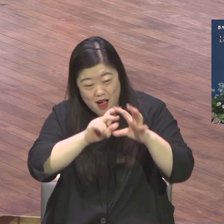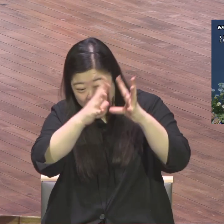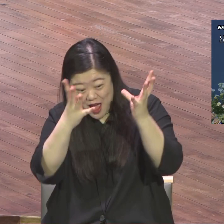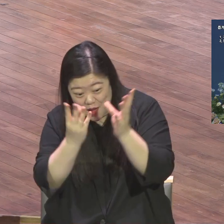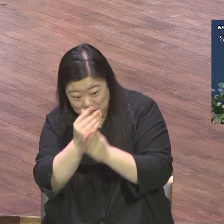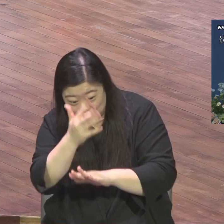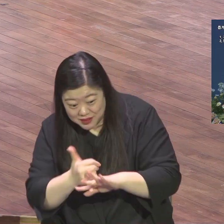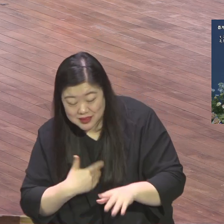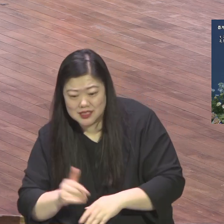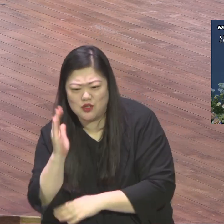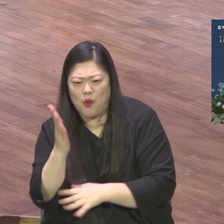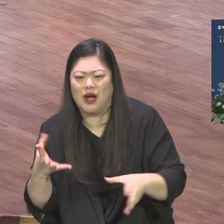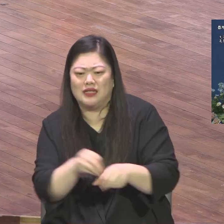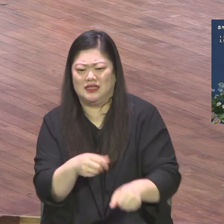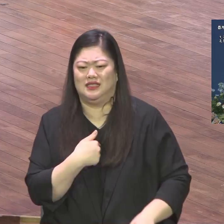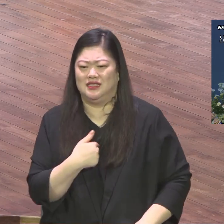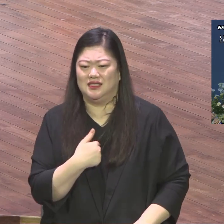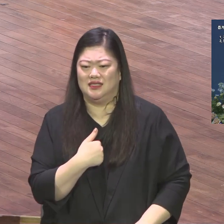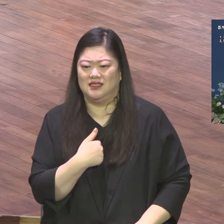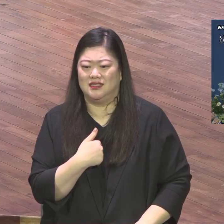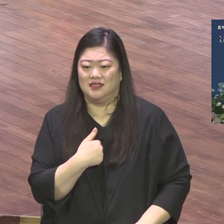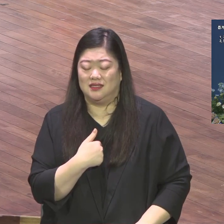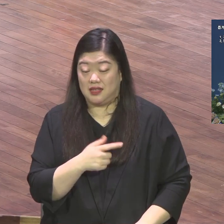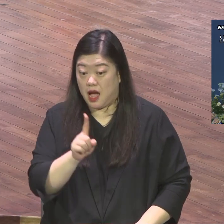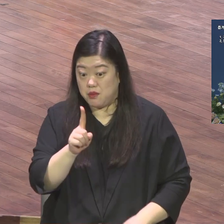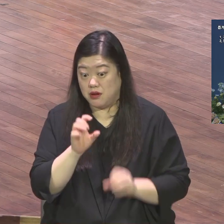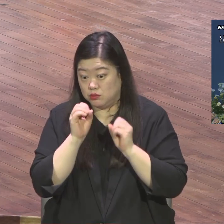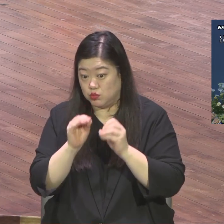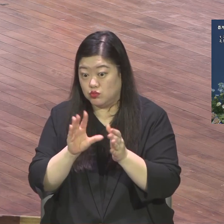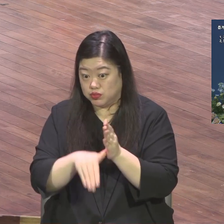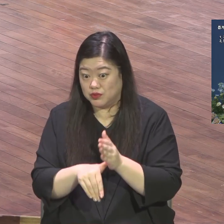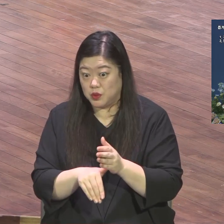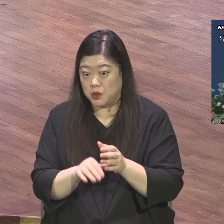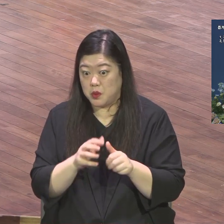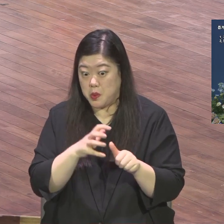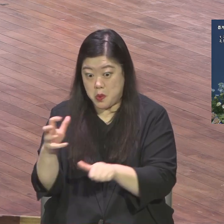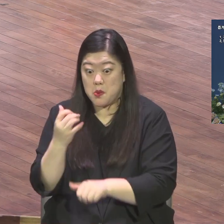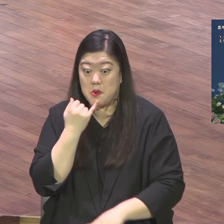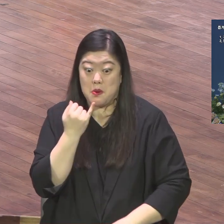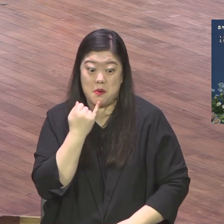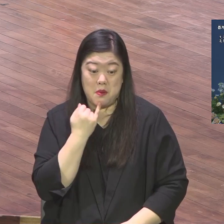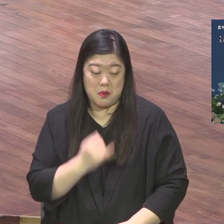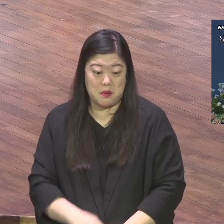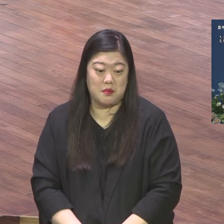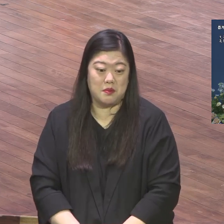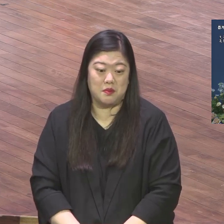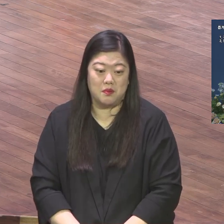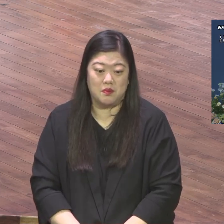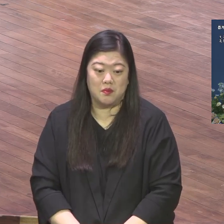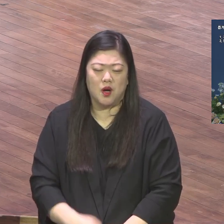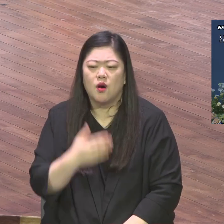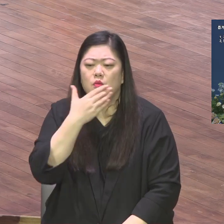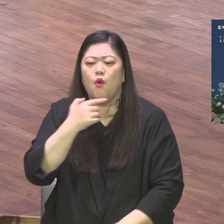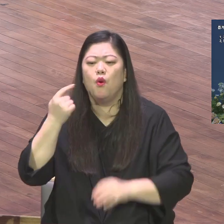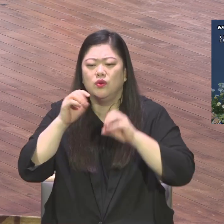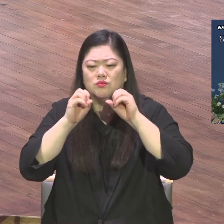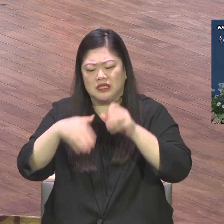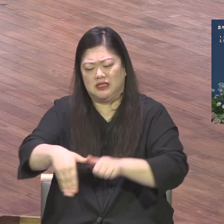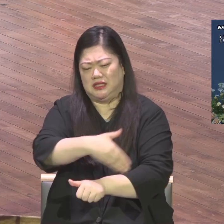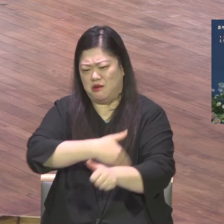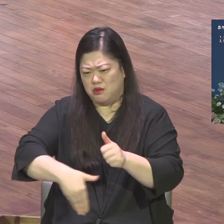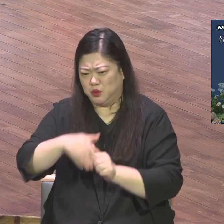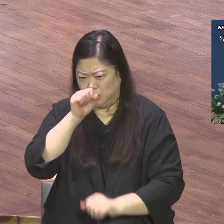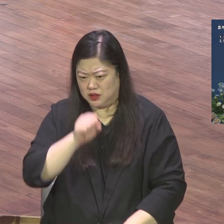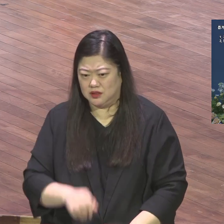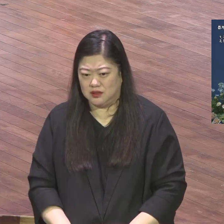교회 문턱을 낮춰야 됩니다. 계속 낮추어서 어떻게 해서든지 생명 살릴 수 있는 복음 증가하는 교회. 교회가